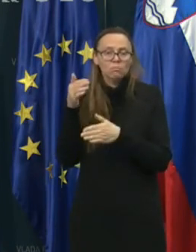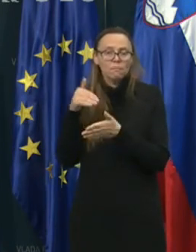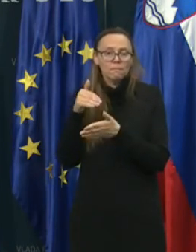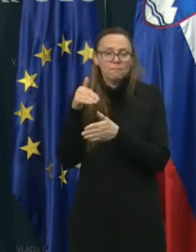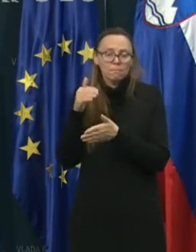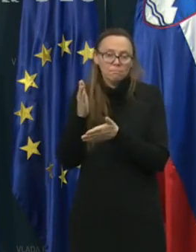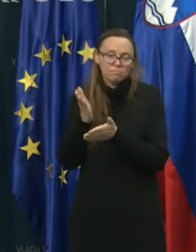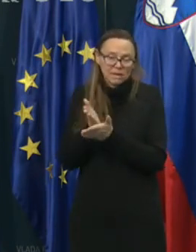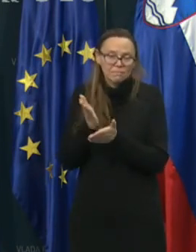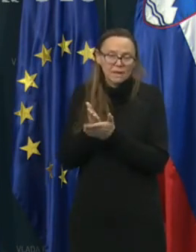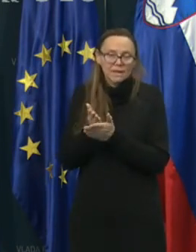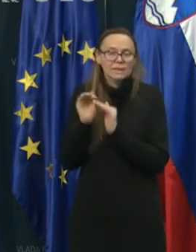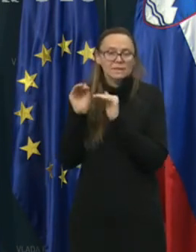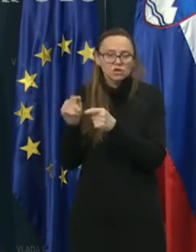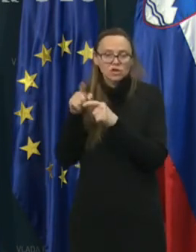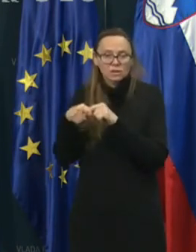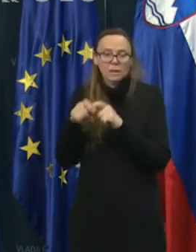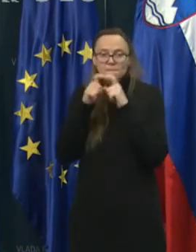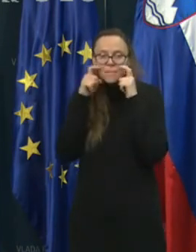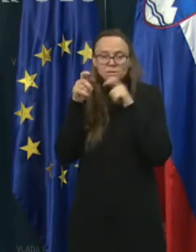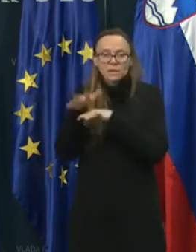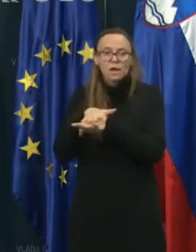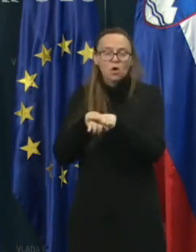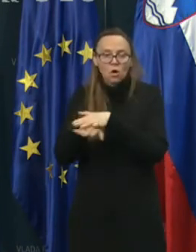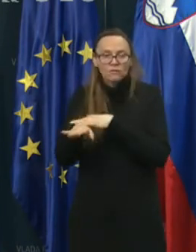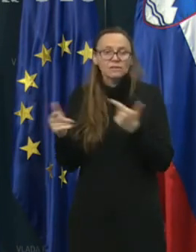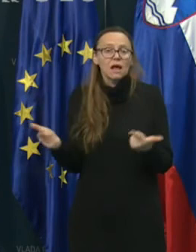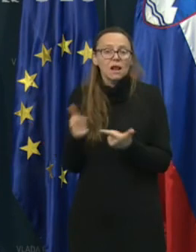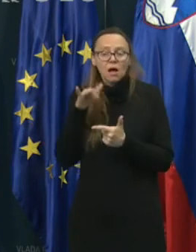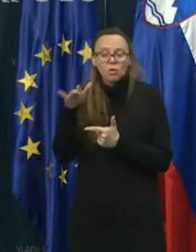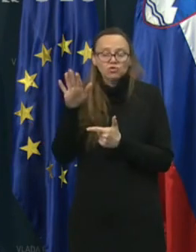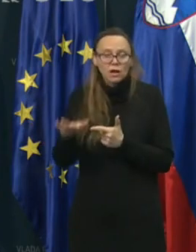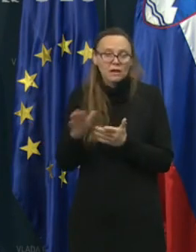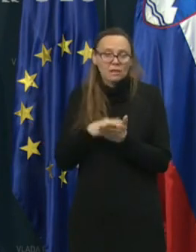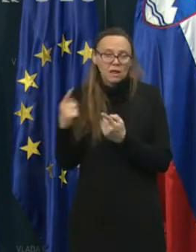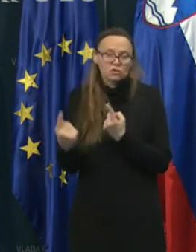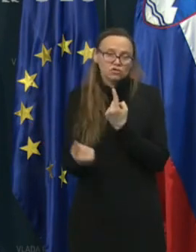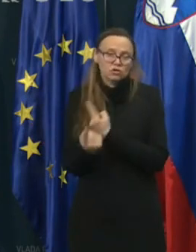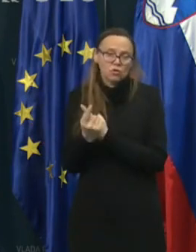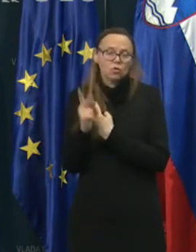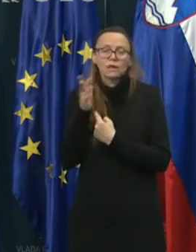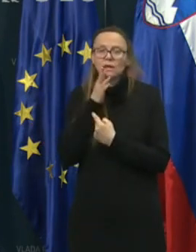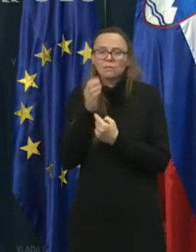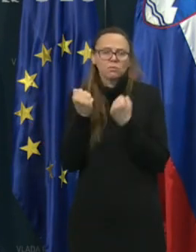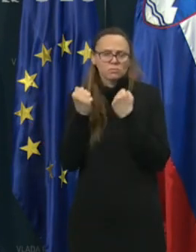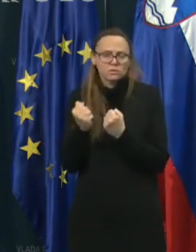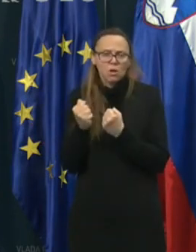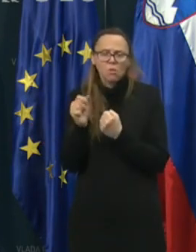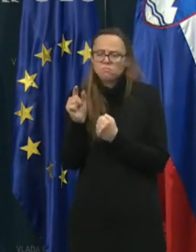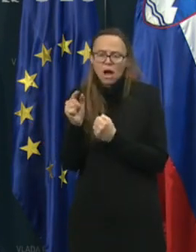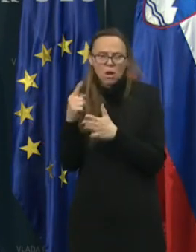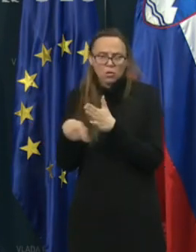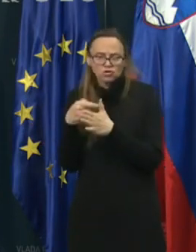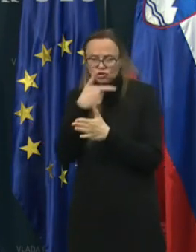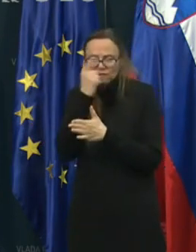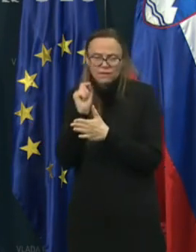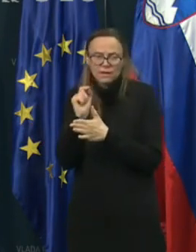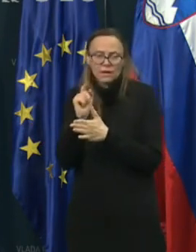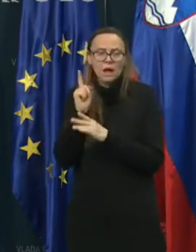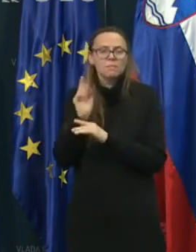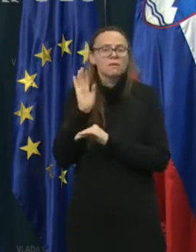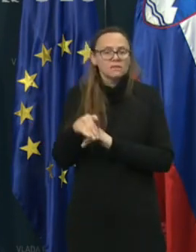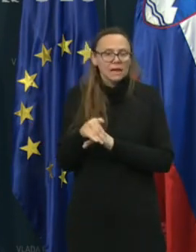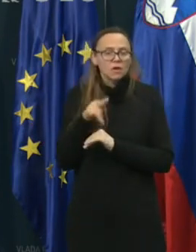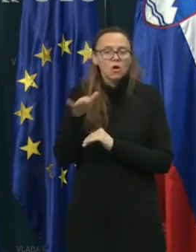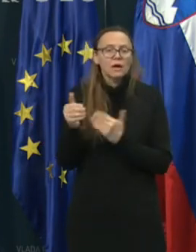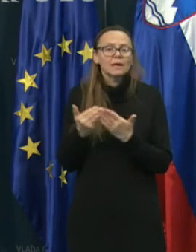sredstev, tako maske kot rokavic, lahko šla na tak dogodek, ki bo izrazito malo številen. Ampak vseeno,